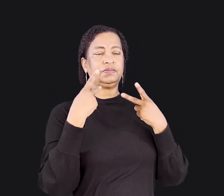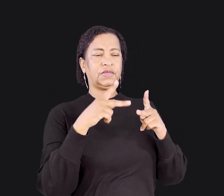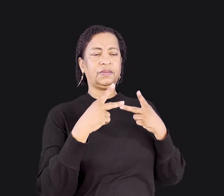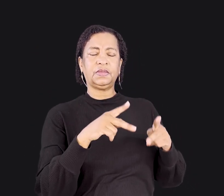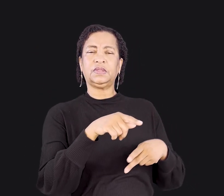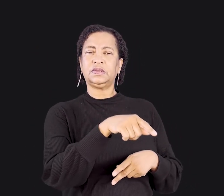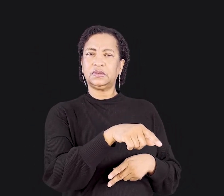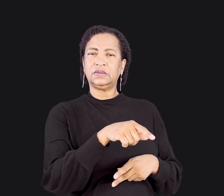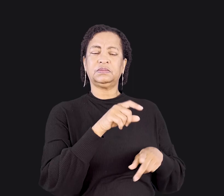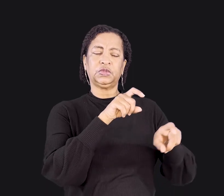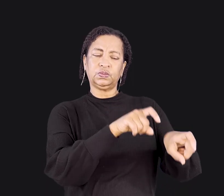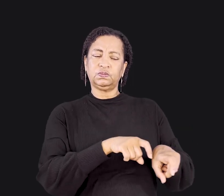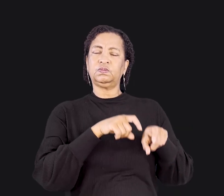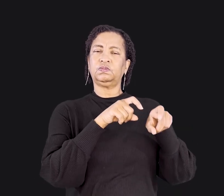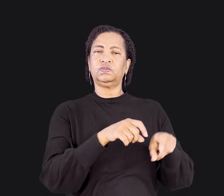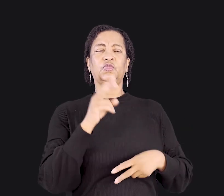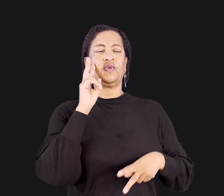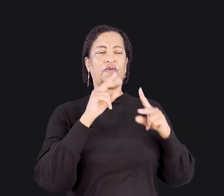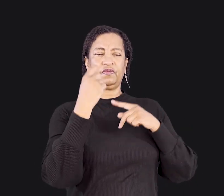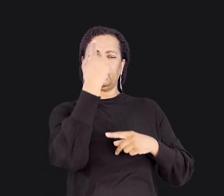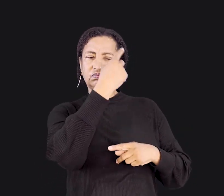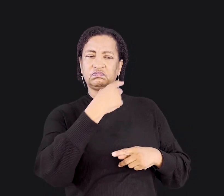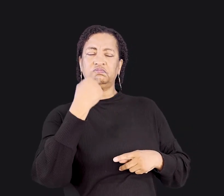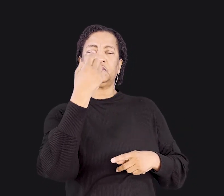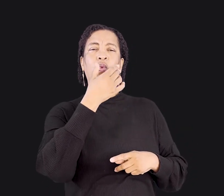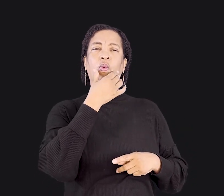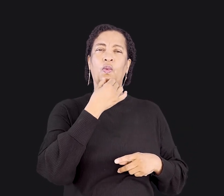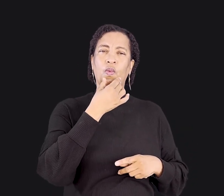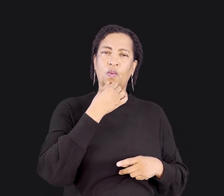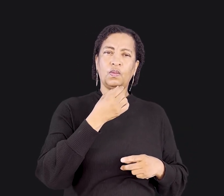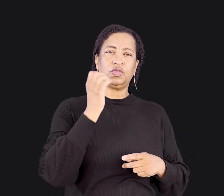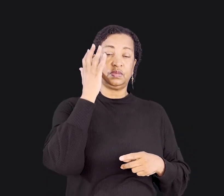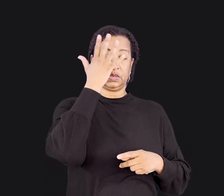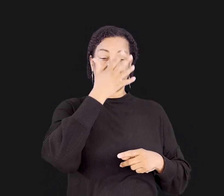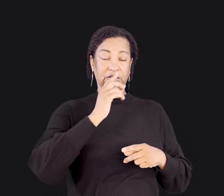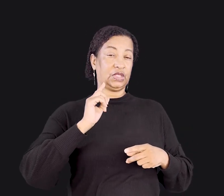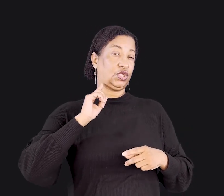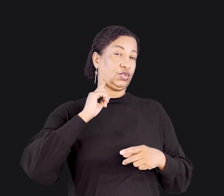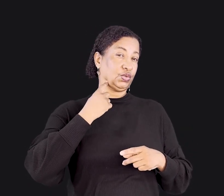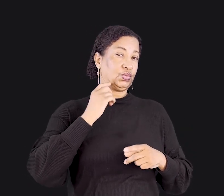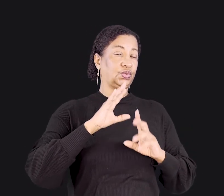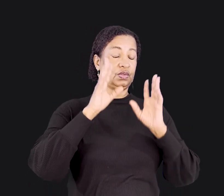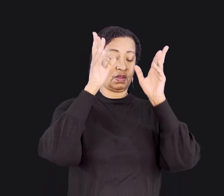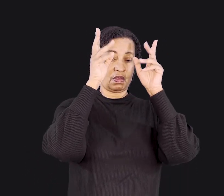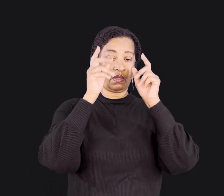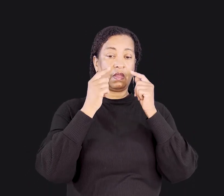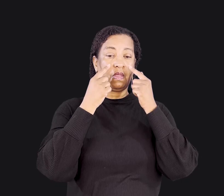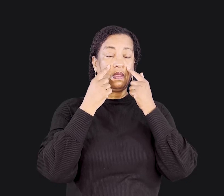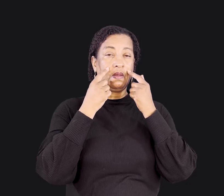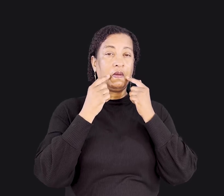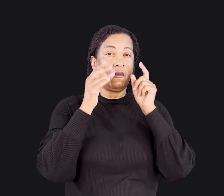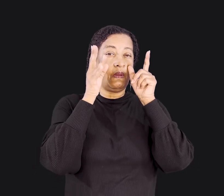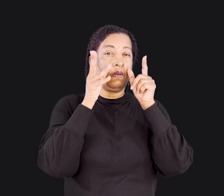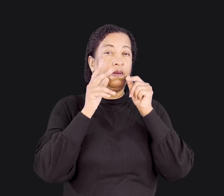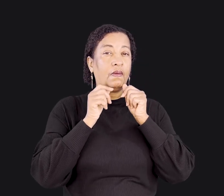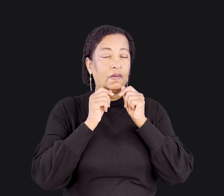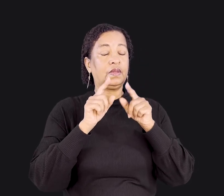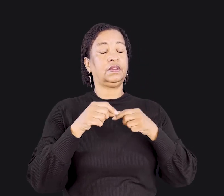carvão. Eles puderam ver os rostos daqueles mineiros cobertos de carvão serem lavados por lágrimas, enquanto o evangelho